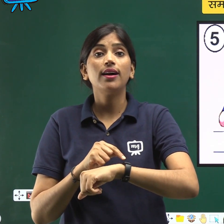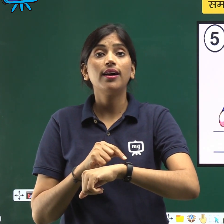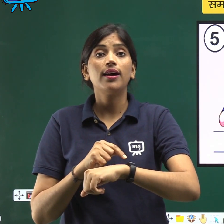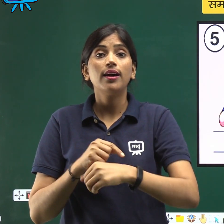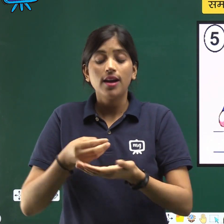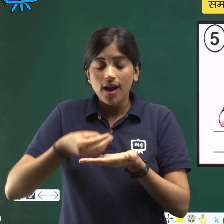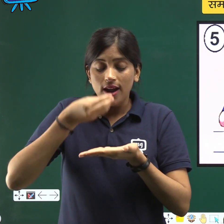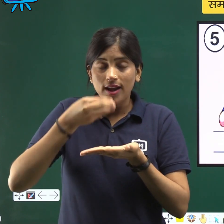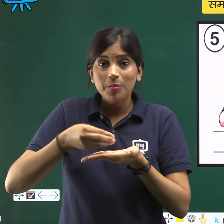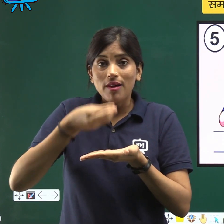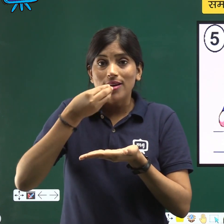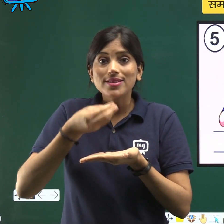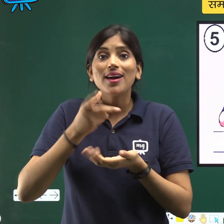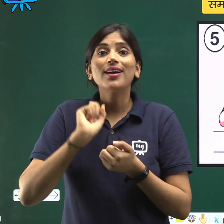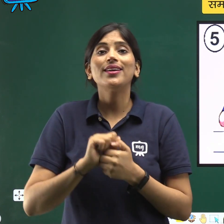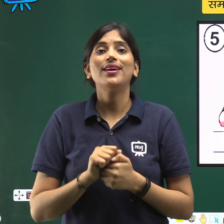नाश्ता करना।